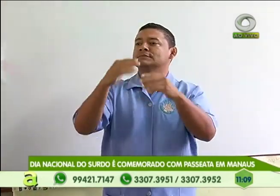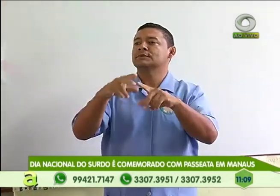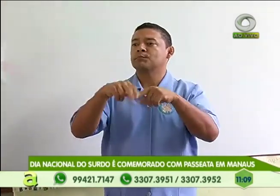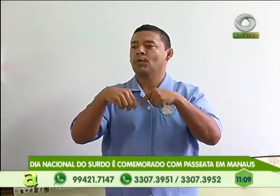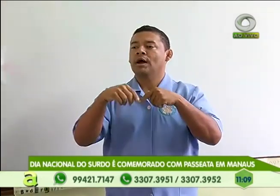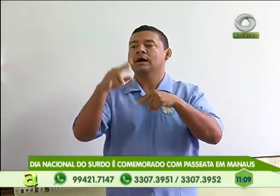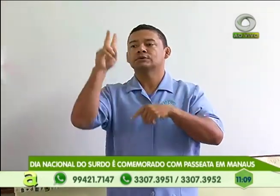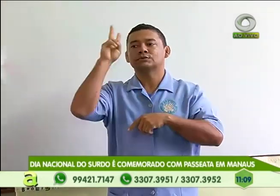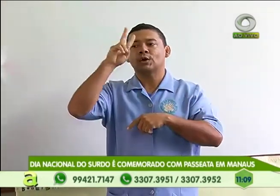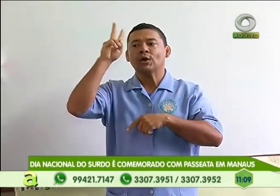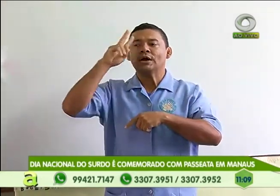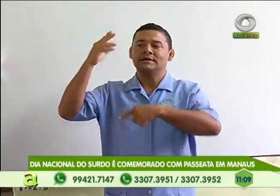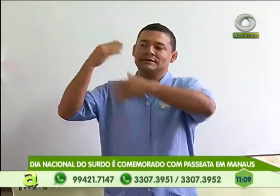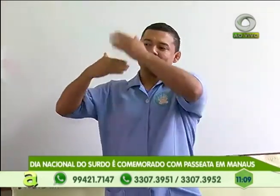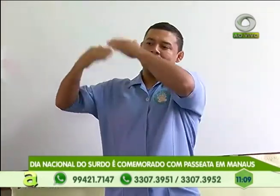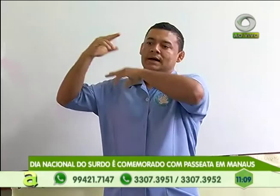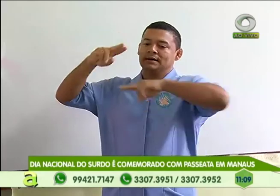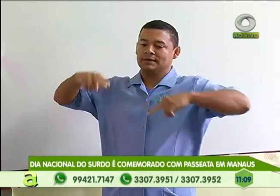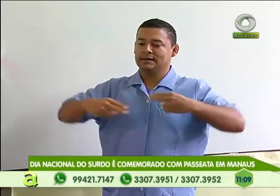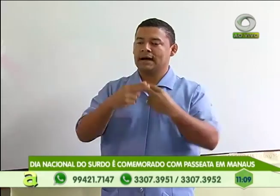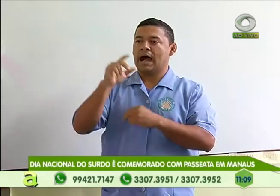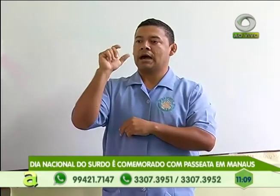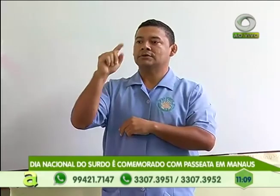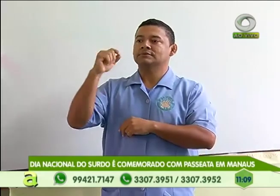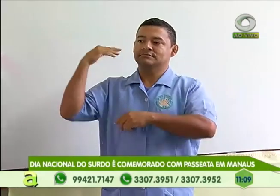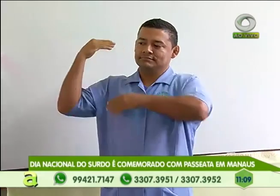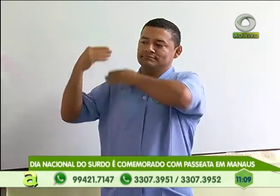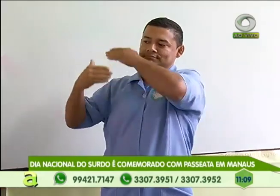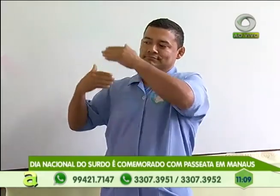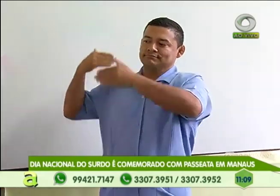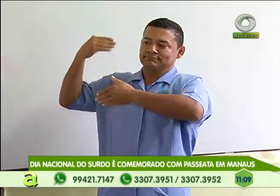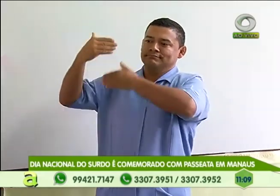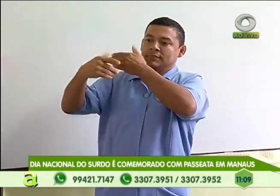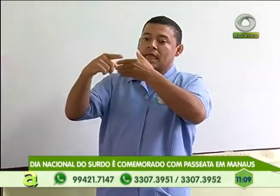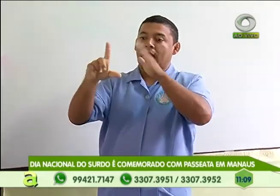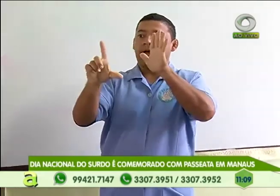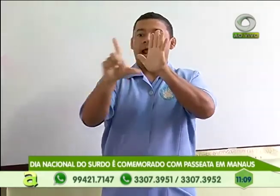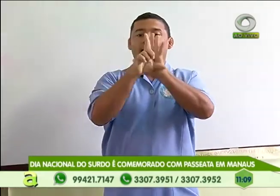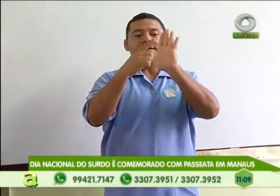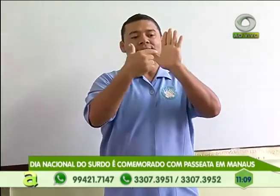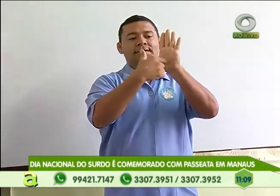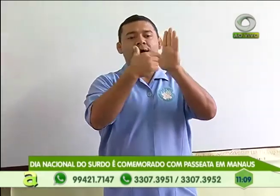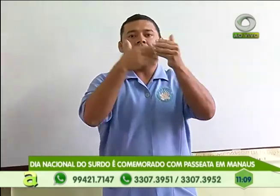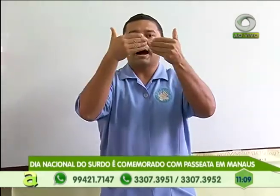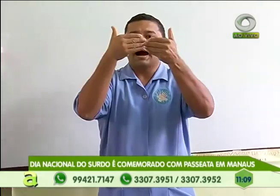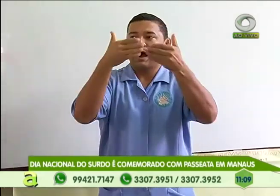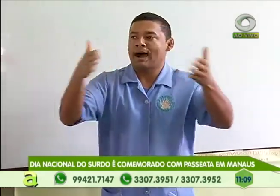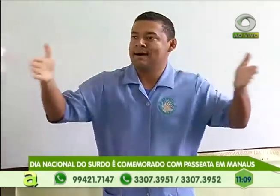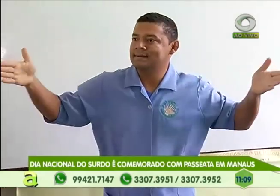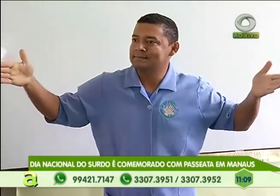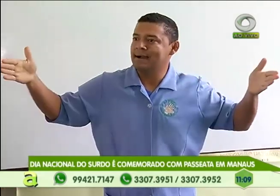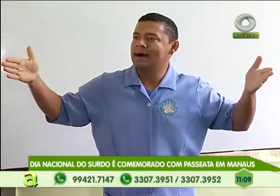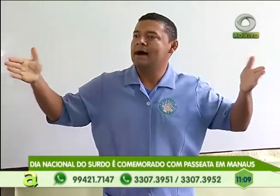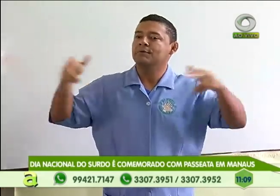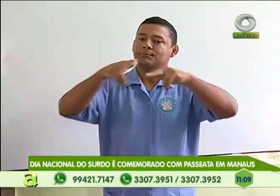para o desenvolvimento dos nossos alunos, né? Porque eu lembro da nossa história, da nossa conquista, das nossas lutas, da nossa lei,